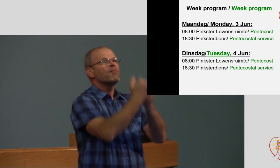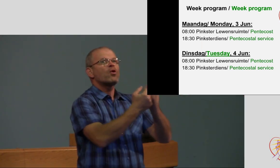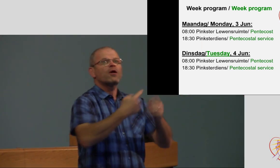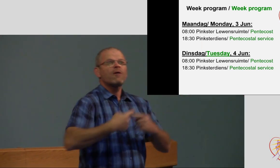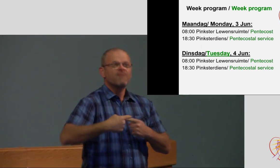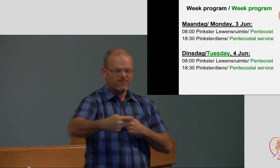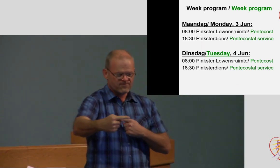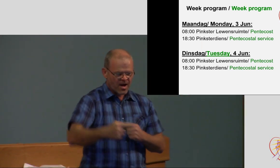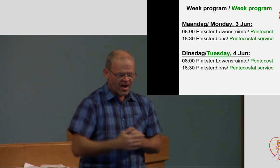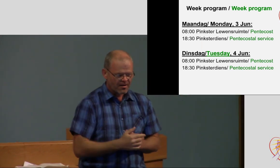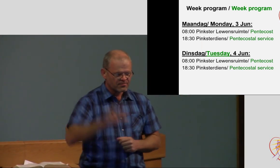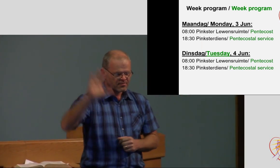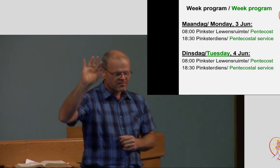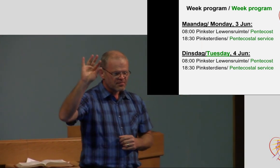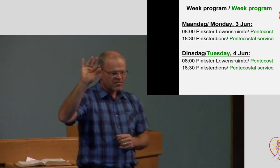Goeiemôre julle, die program vir die week.